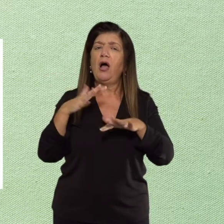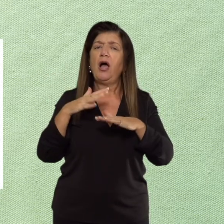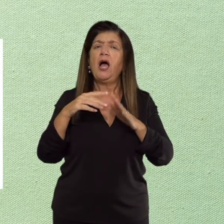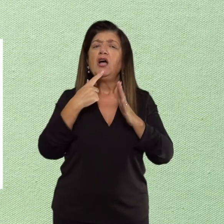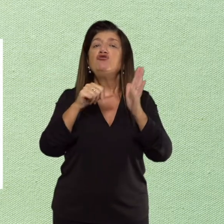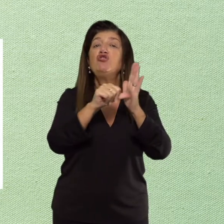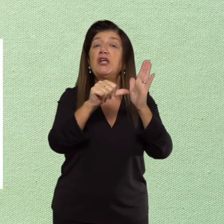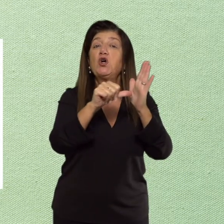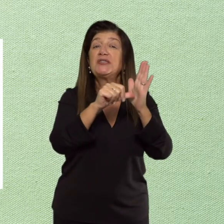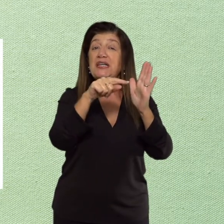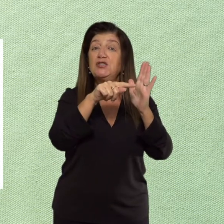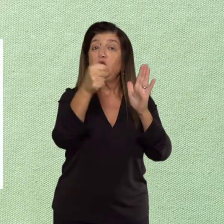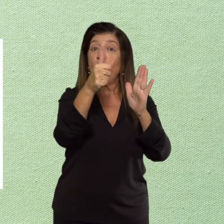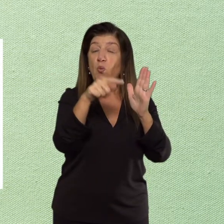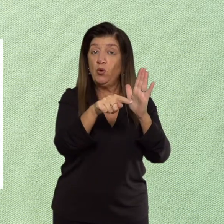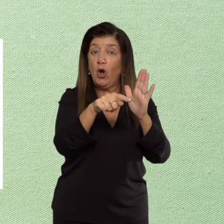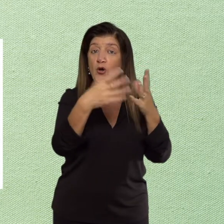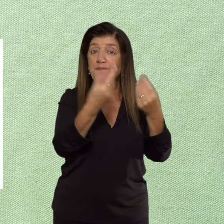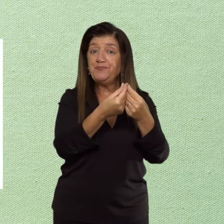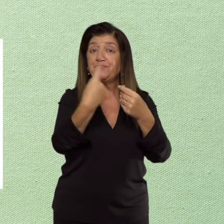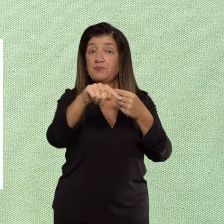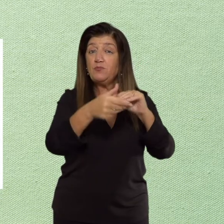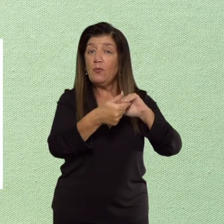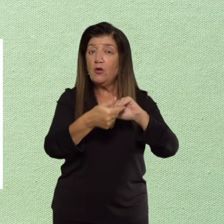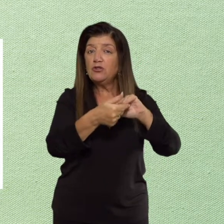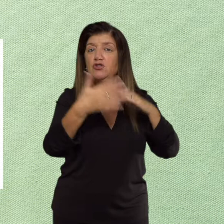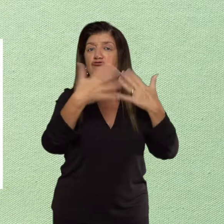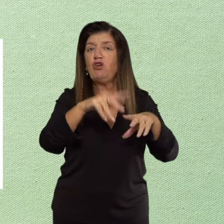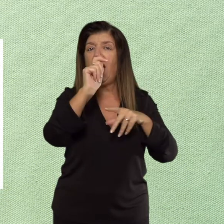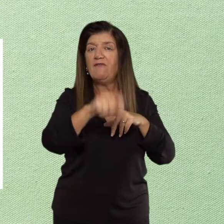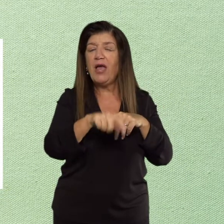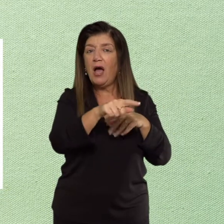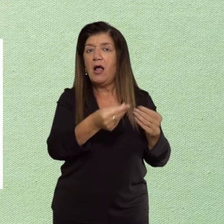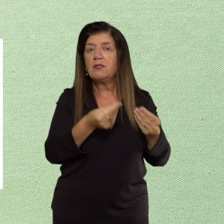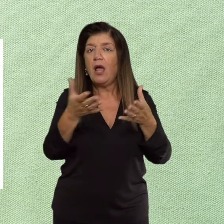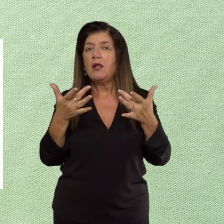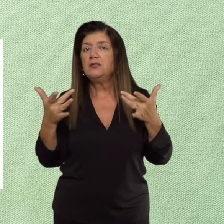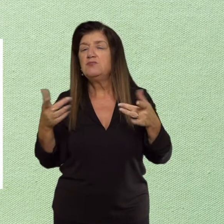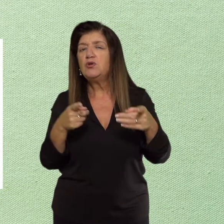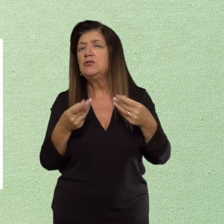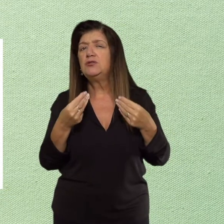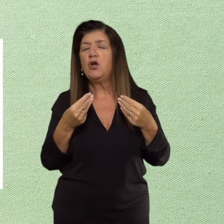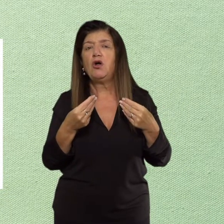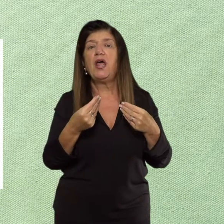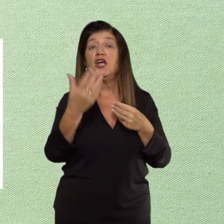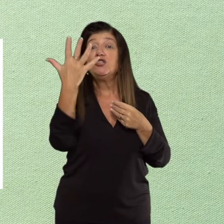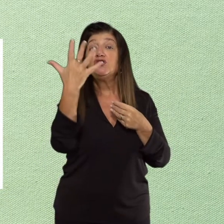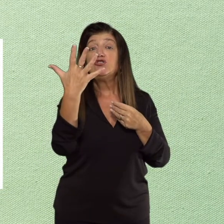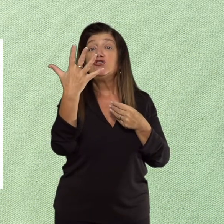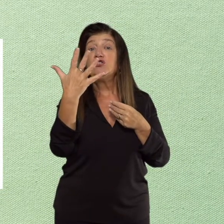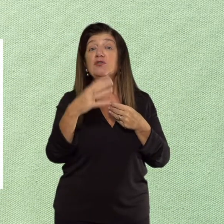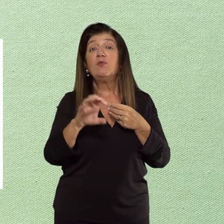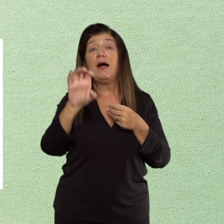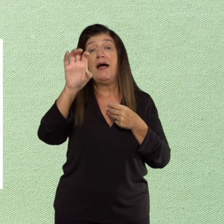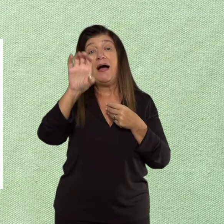1, assieme alla sua associazione, ha messo a disposizione 5 handbike, che